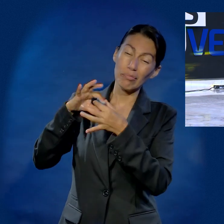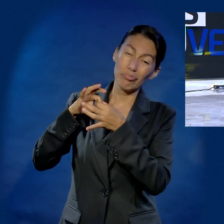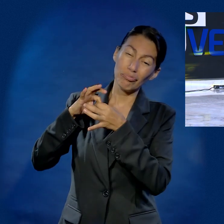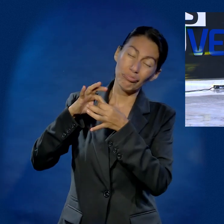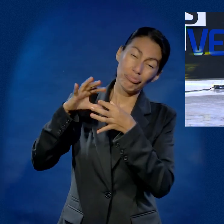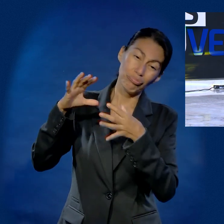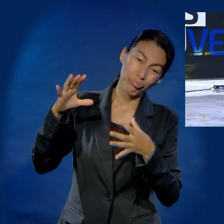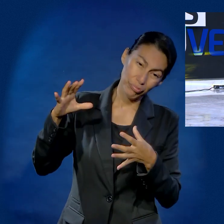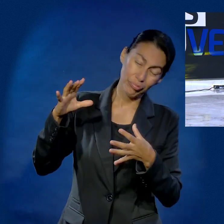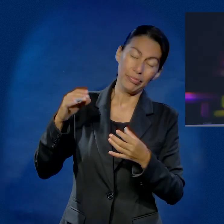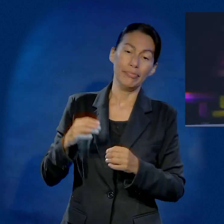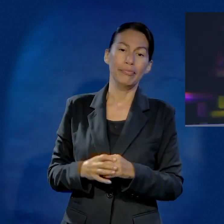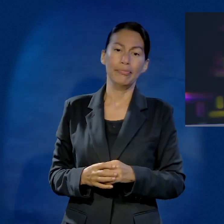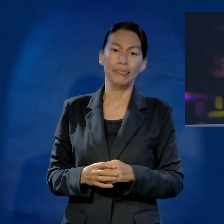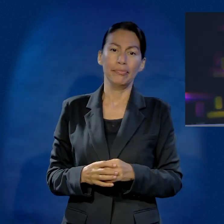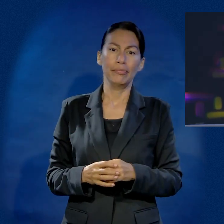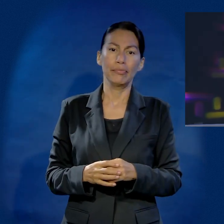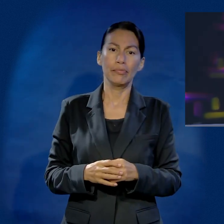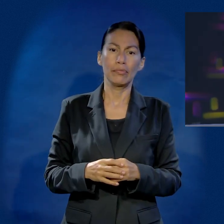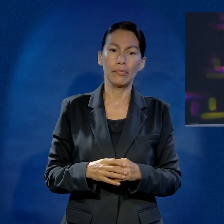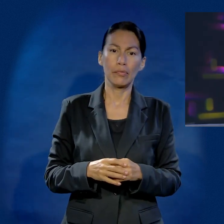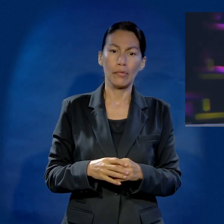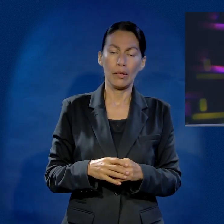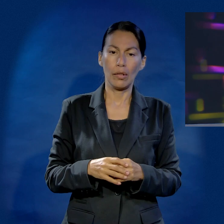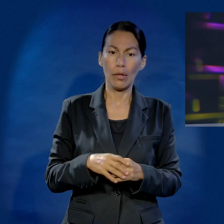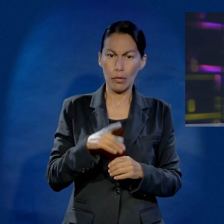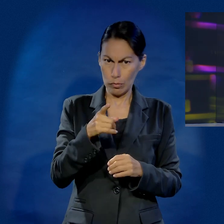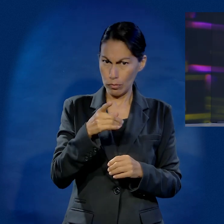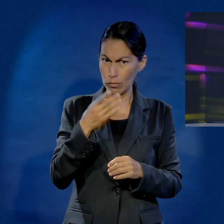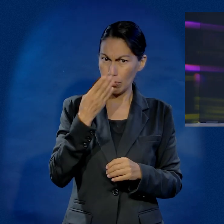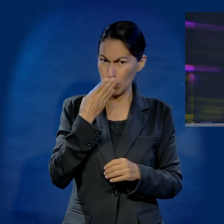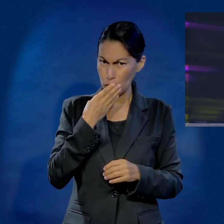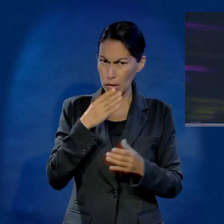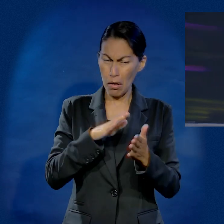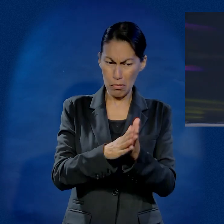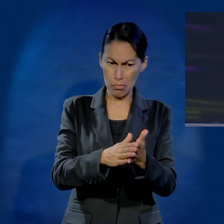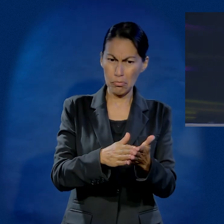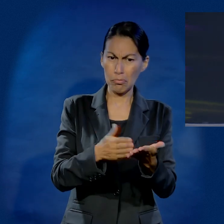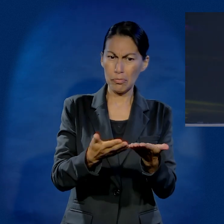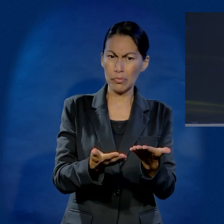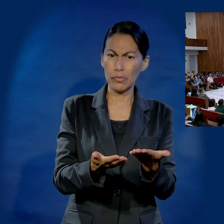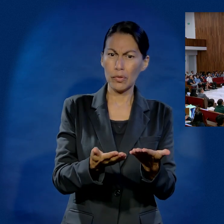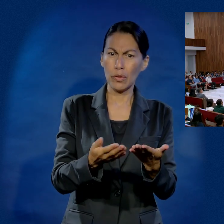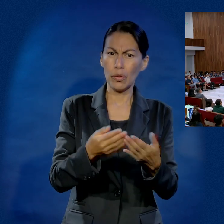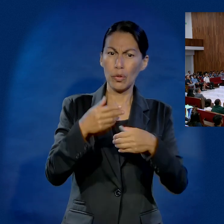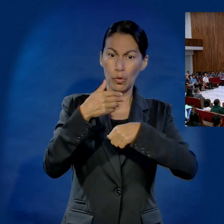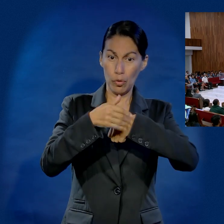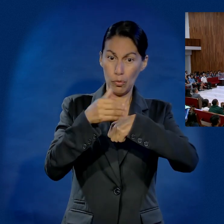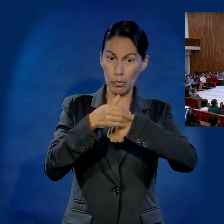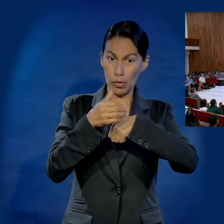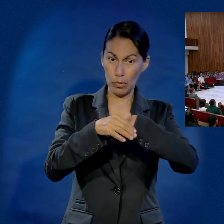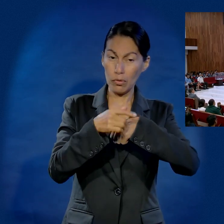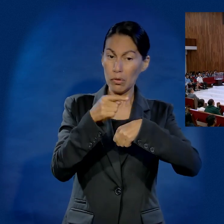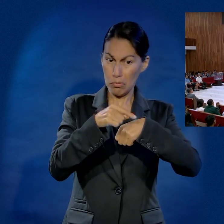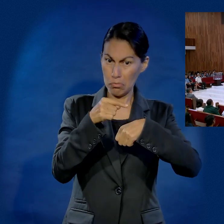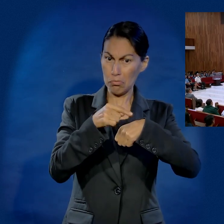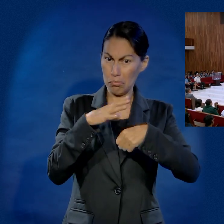mal. La historia de hoy no es cómo llegó Balaam. Usted léalo en Números. Es una historia emocionante. Hasta una burra